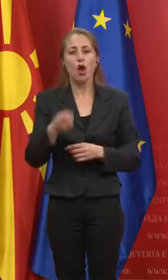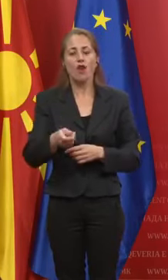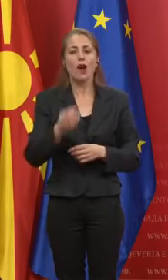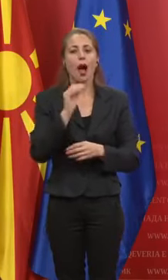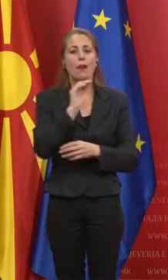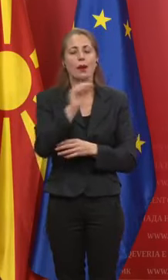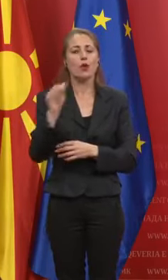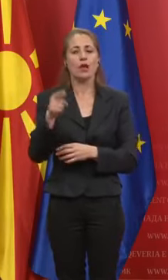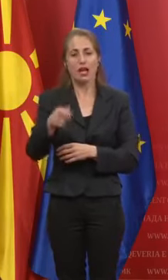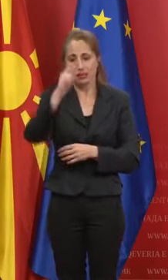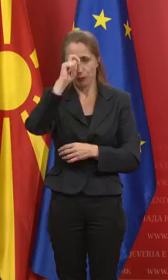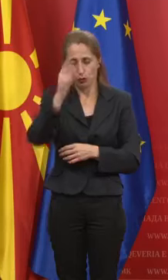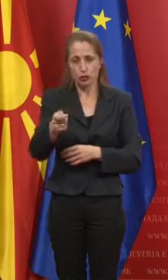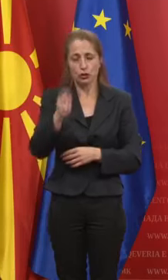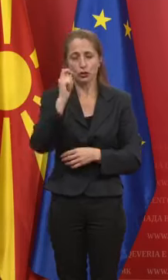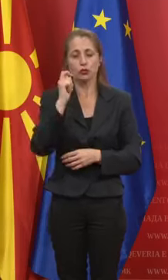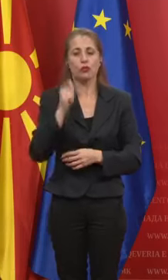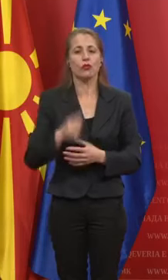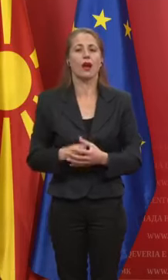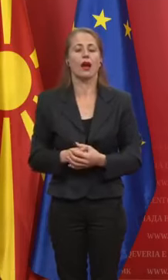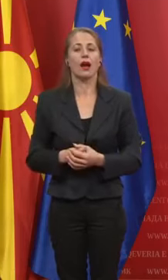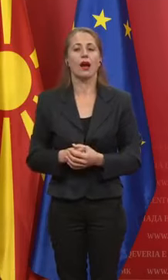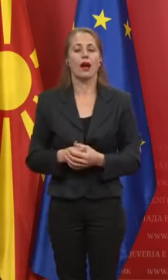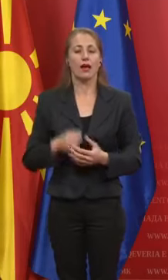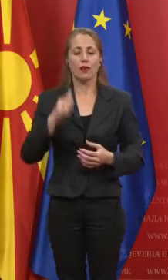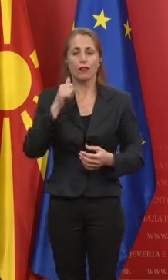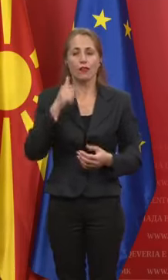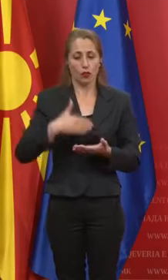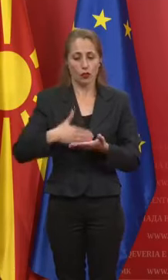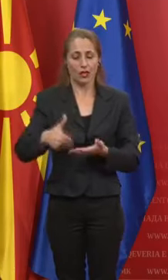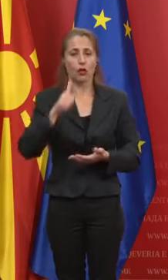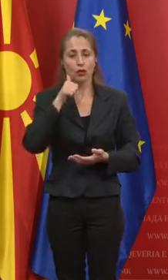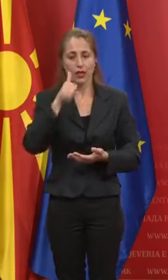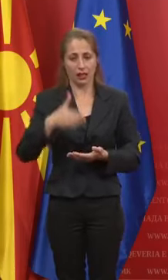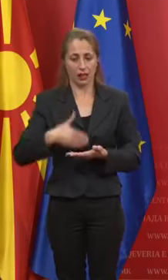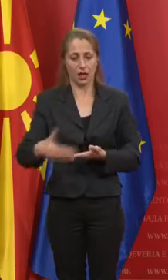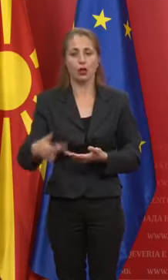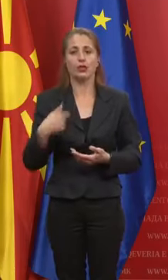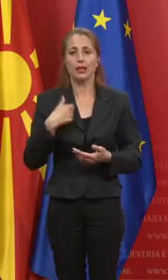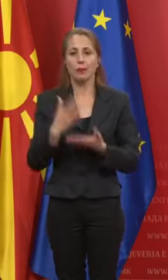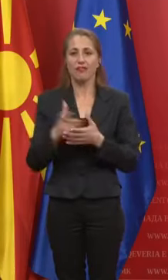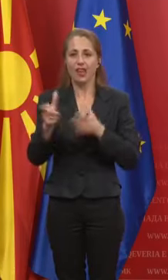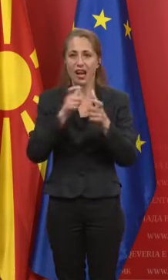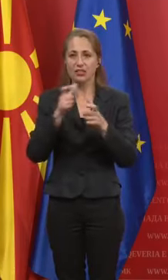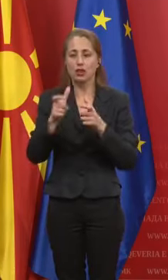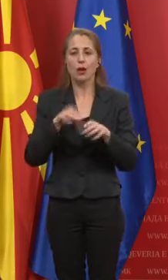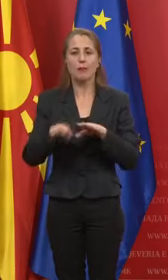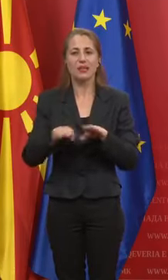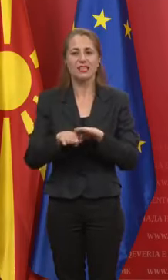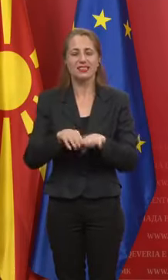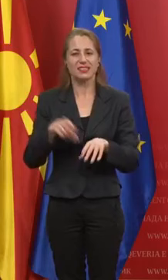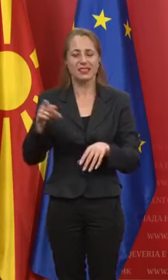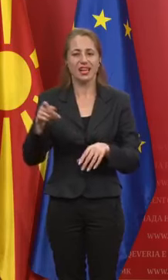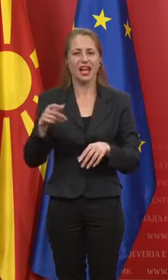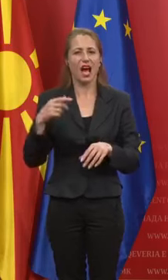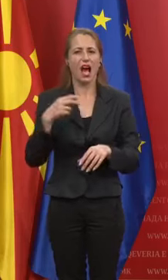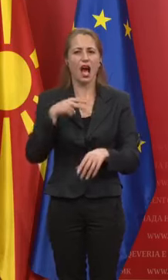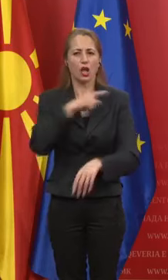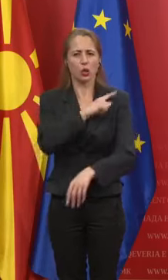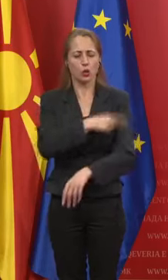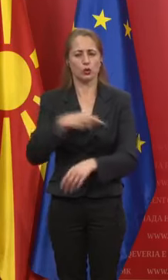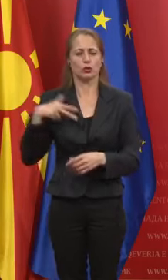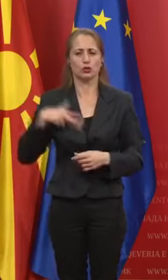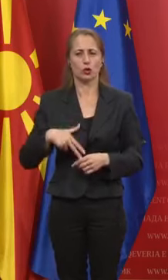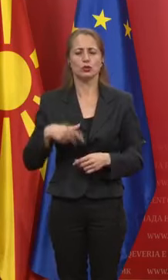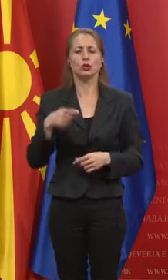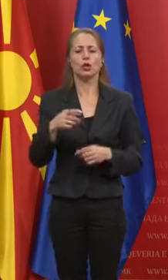почитува и дека во текот на денот, денеска разговарав со министерката Шахпаска, дека таа анализа ќе биде готова, па